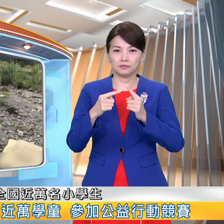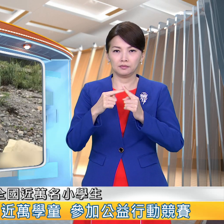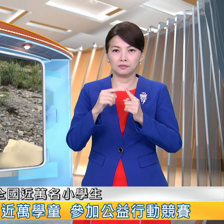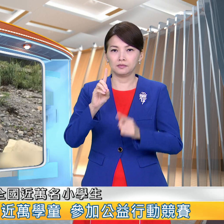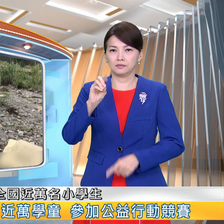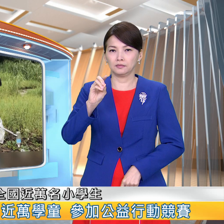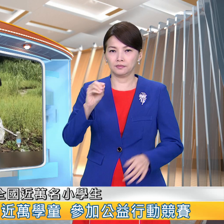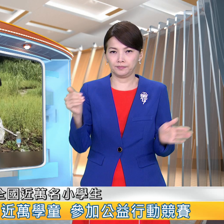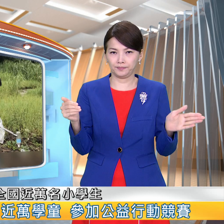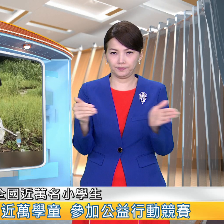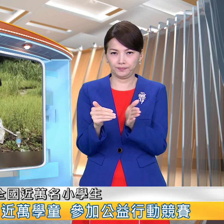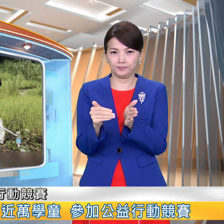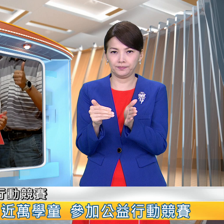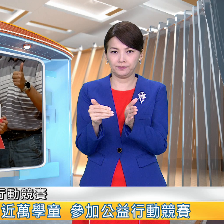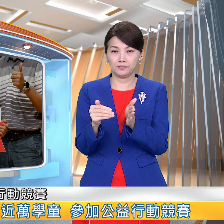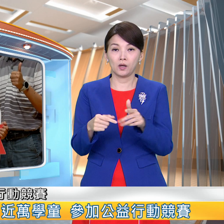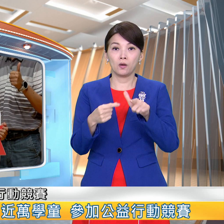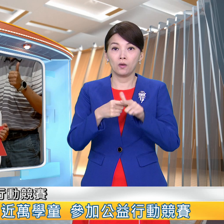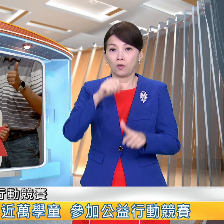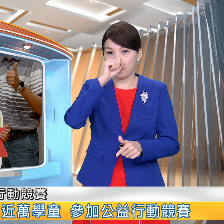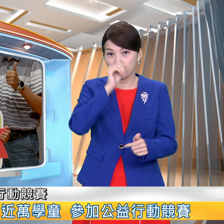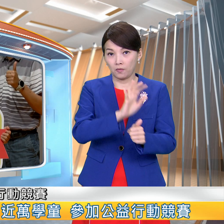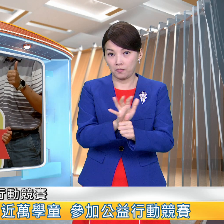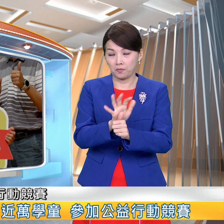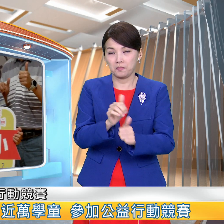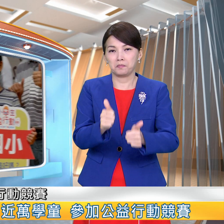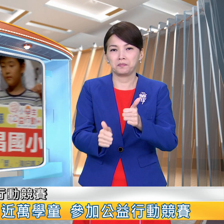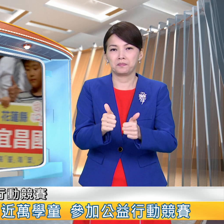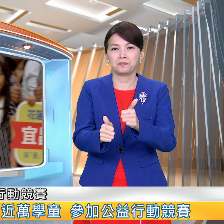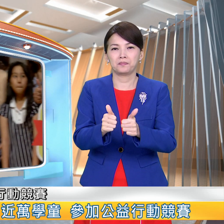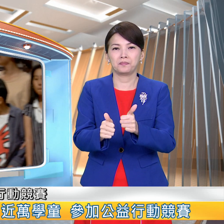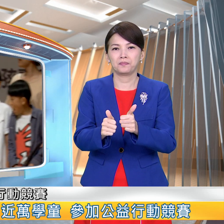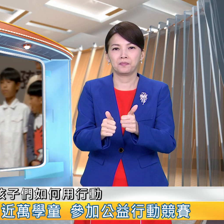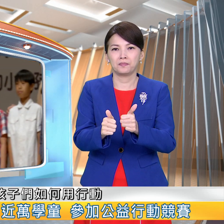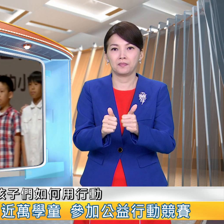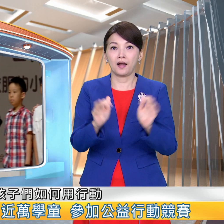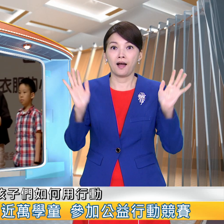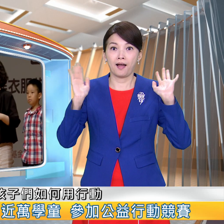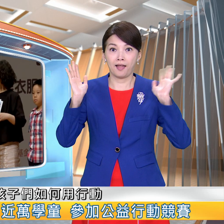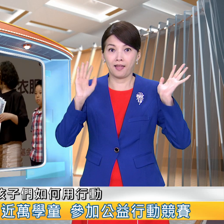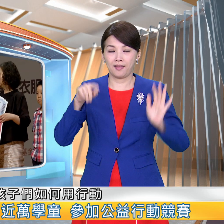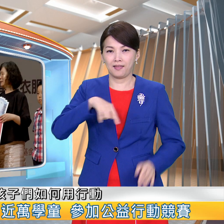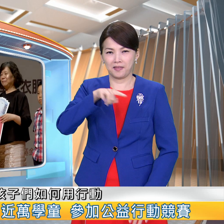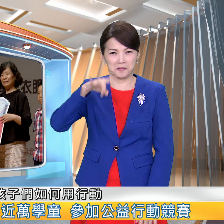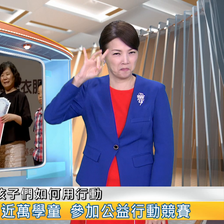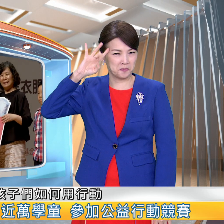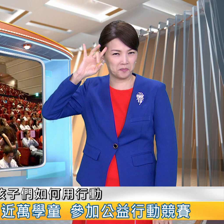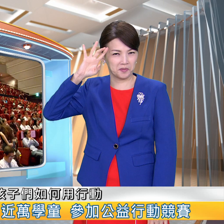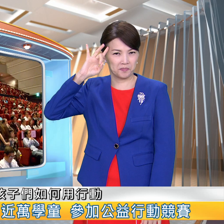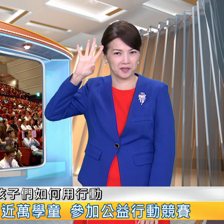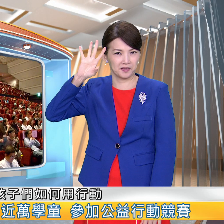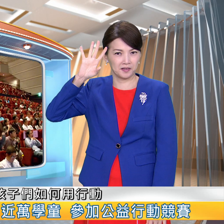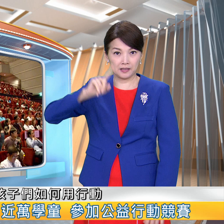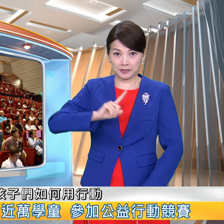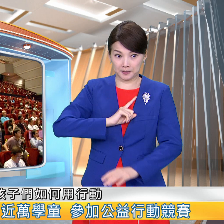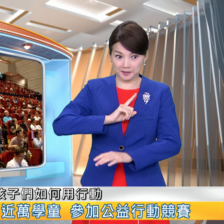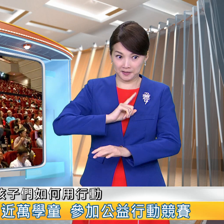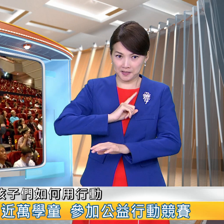名的小学生来参与公益行动竞赛，一起来看看孩子们是如何